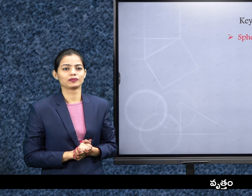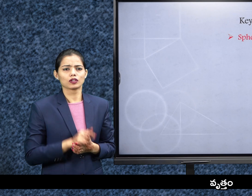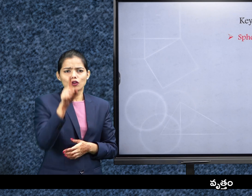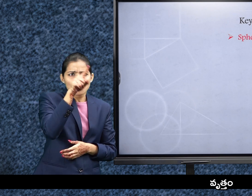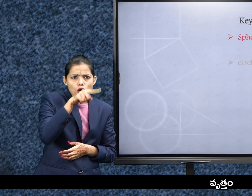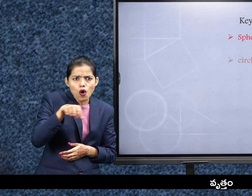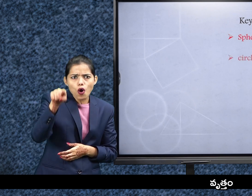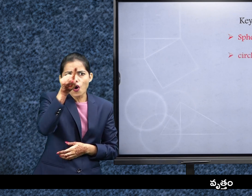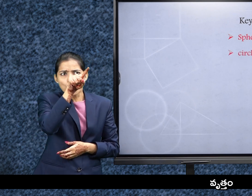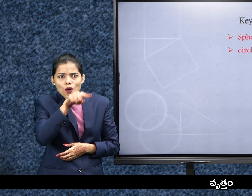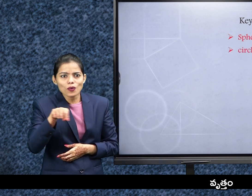వృత్తము,